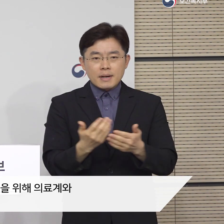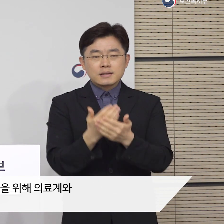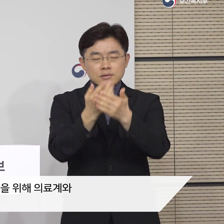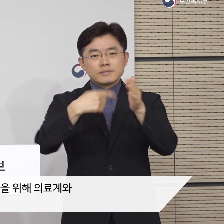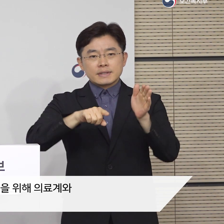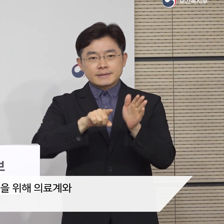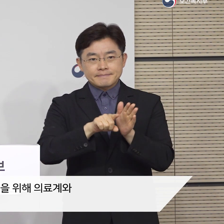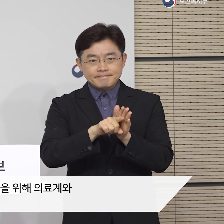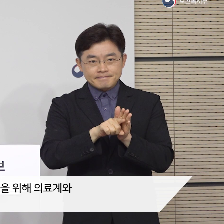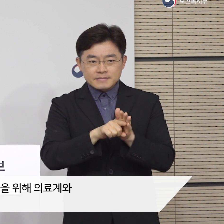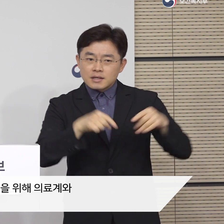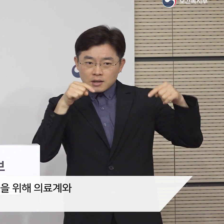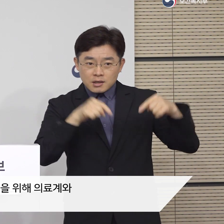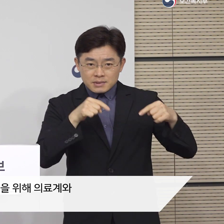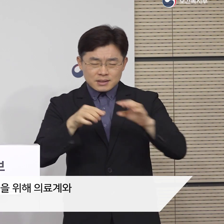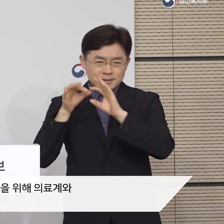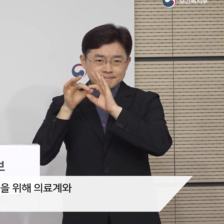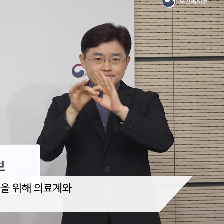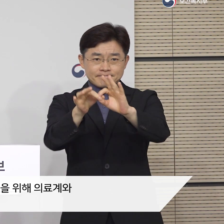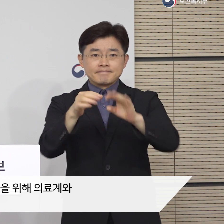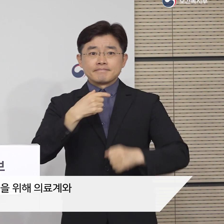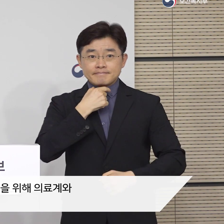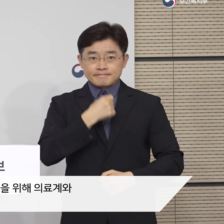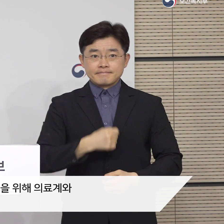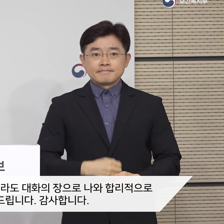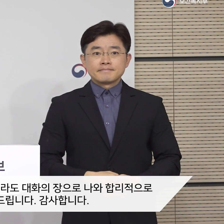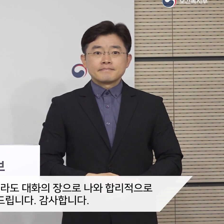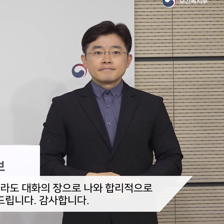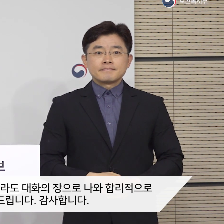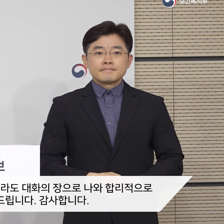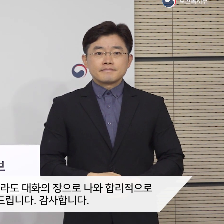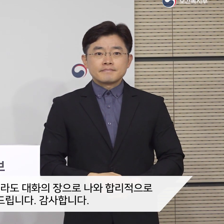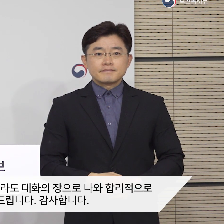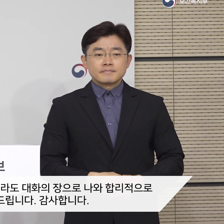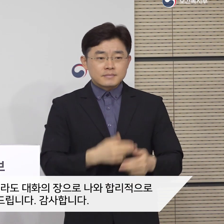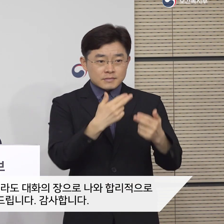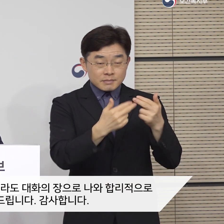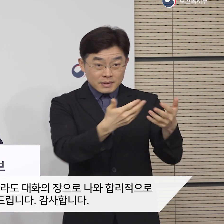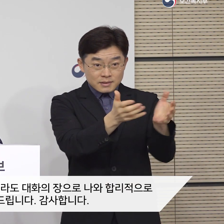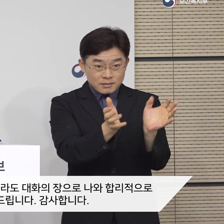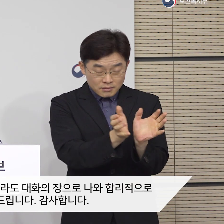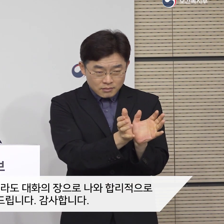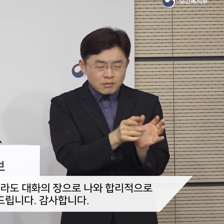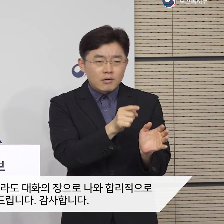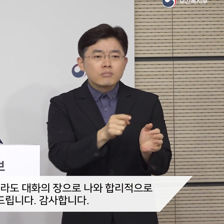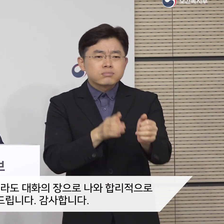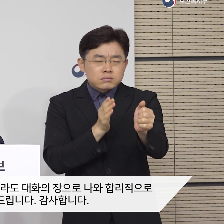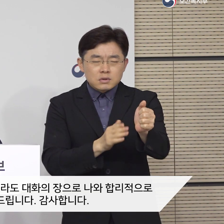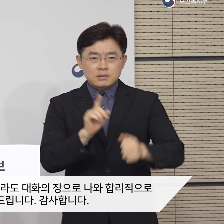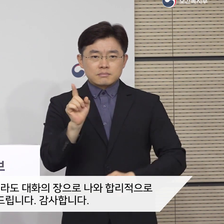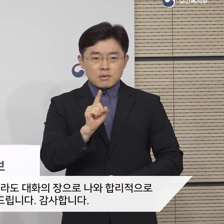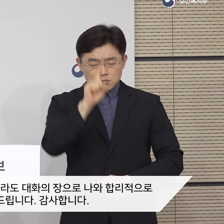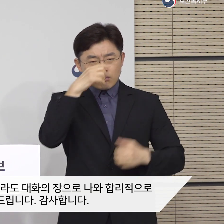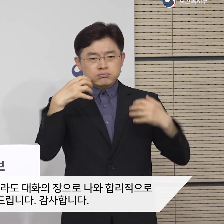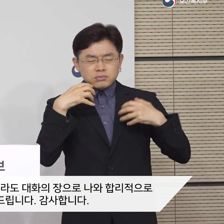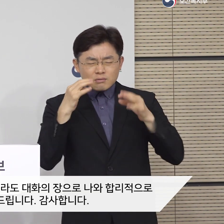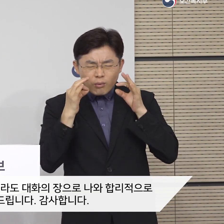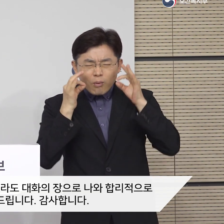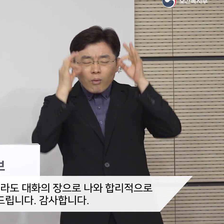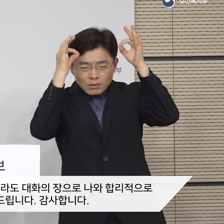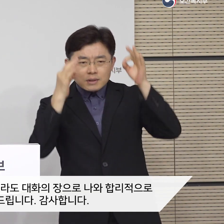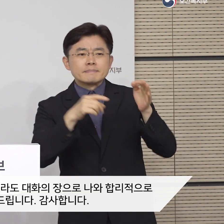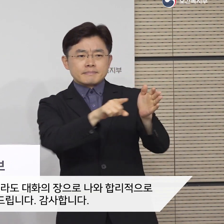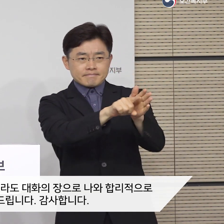의료계와 긴밀히 협의해 나가겠습니다. 의사협회는 정부의 진전성을 믿고 오늘이라도